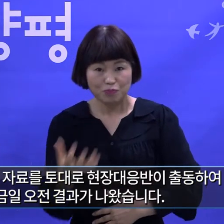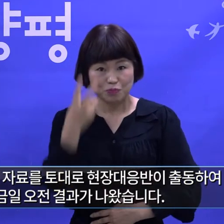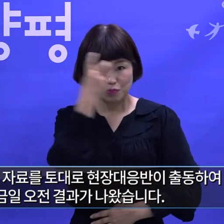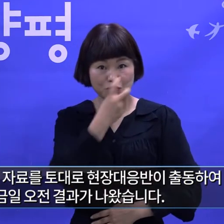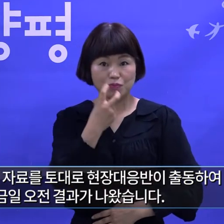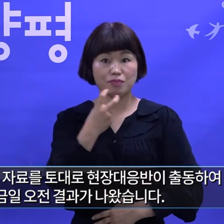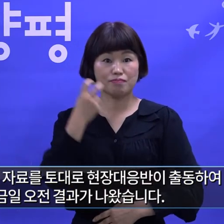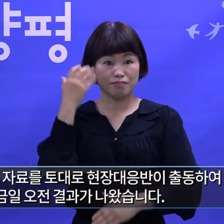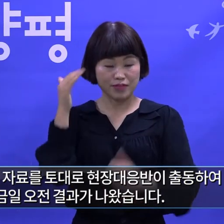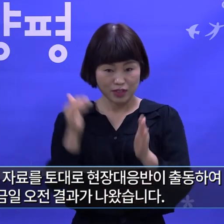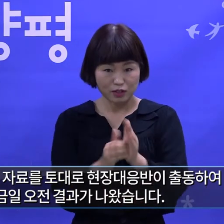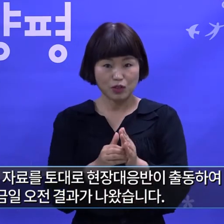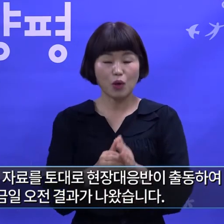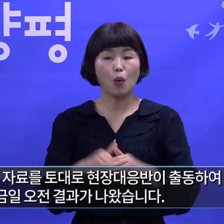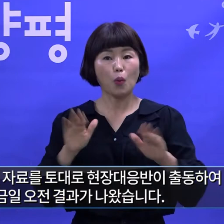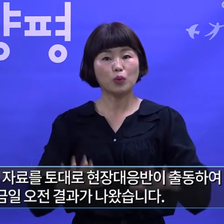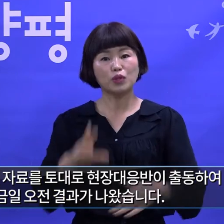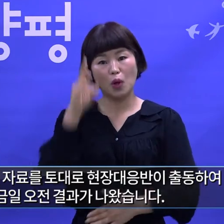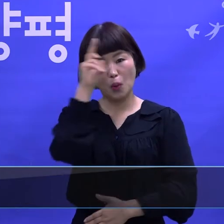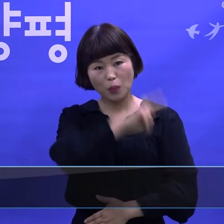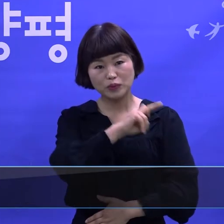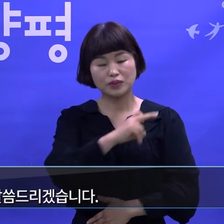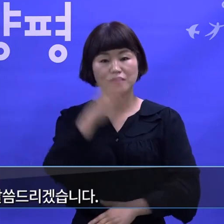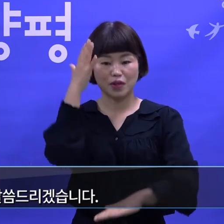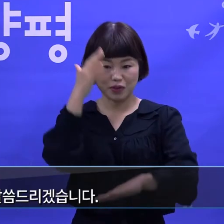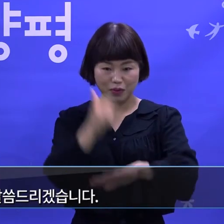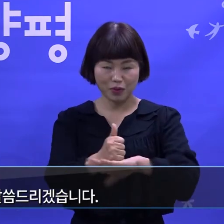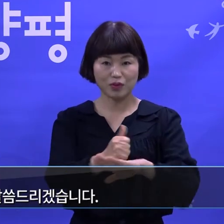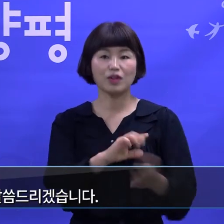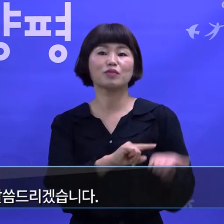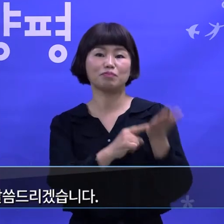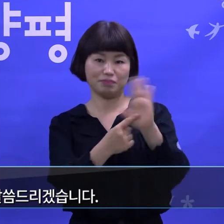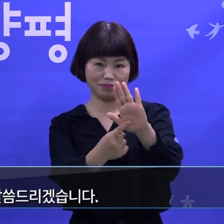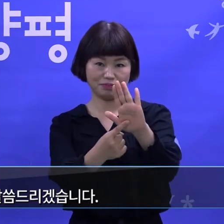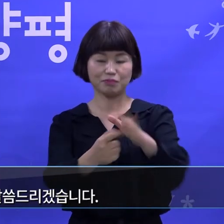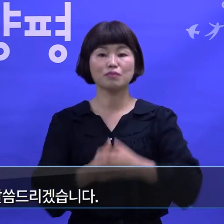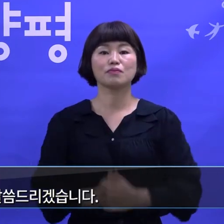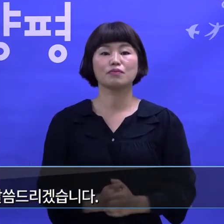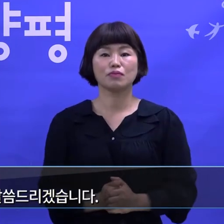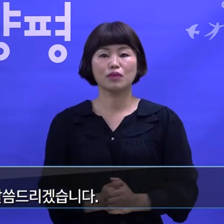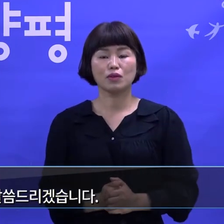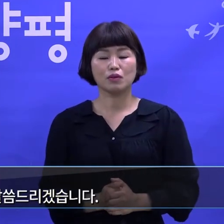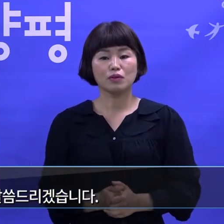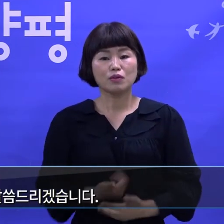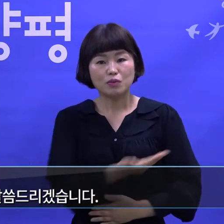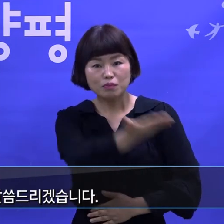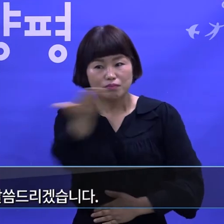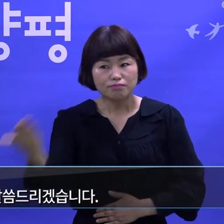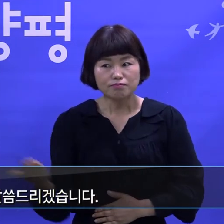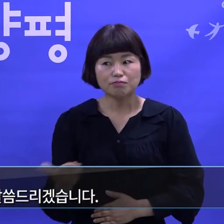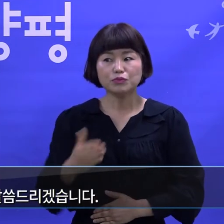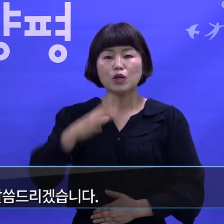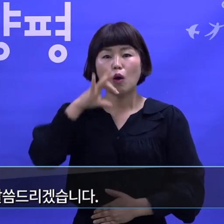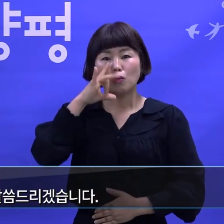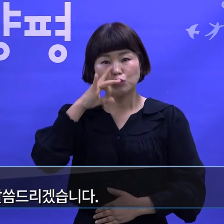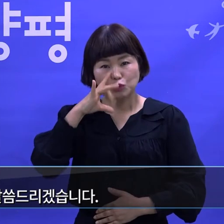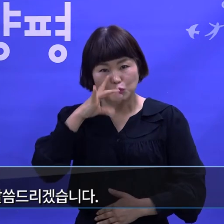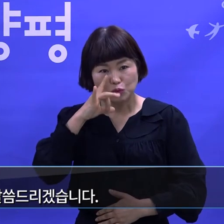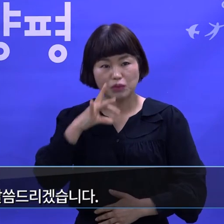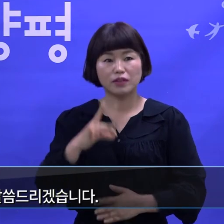오전 결과가 나왔습니다. 모든 군민들께서 궁금해하실 해당